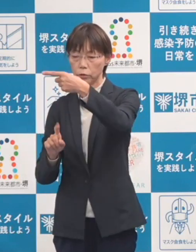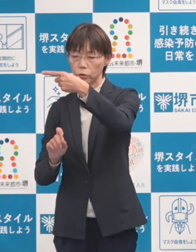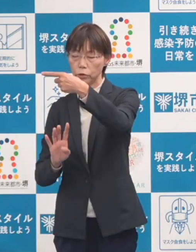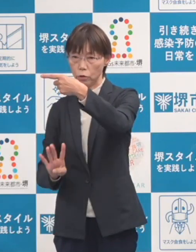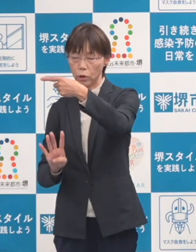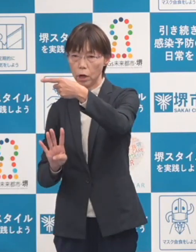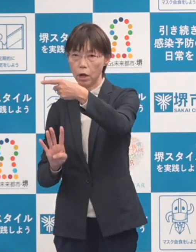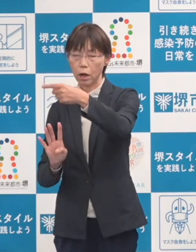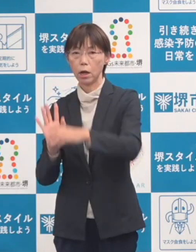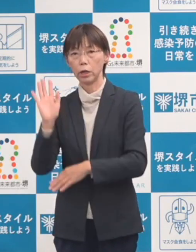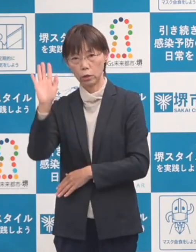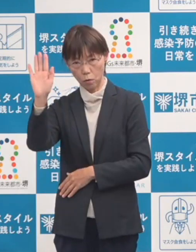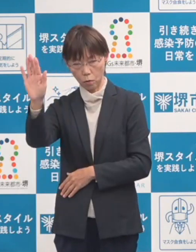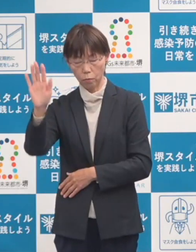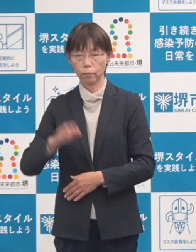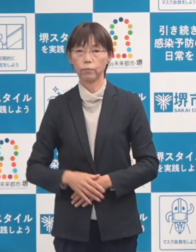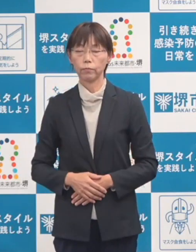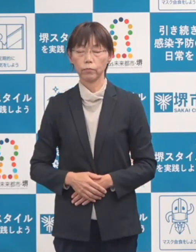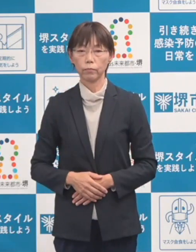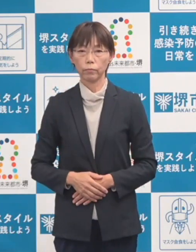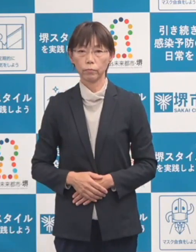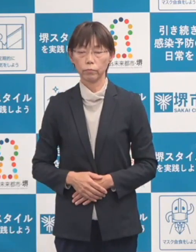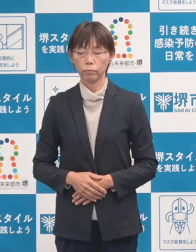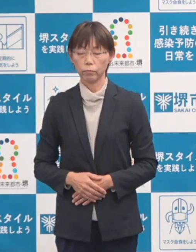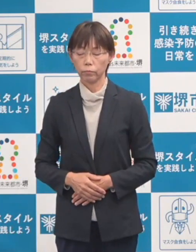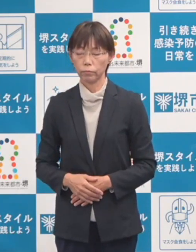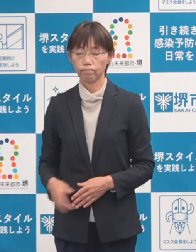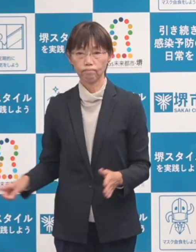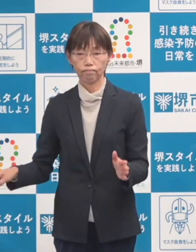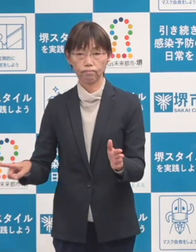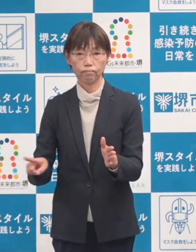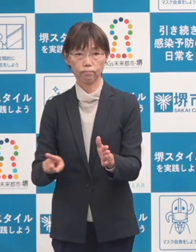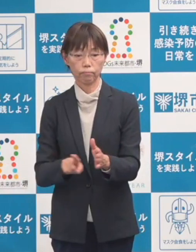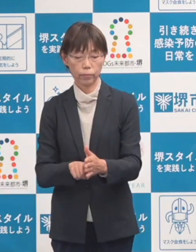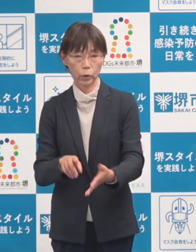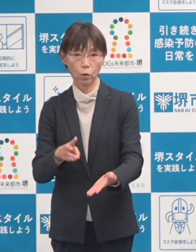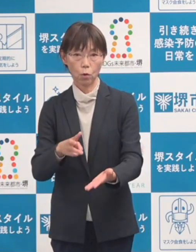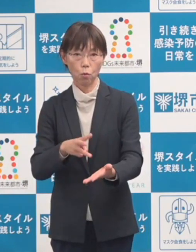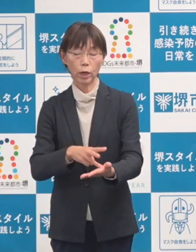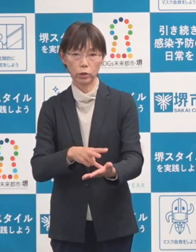となっております。そしてこれまでのワクチンですね、